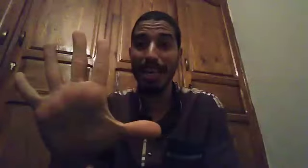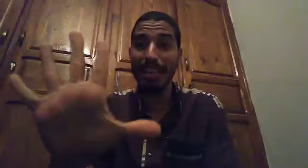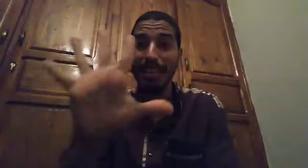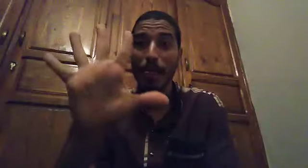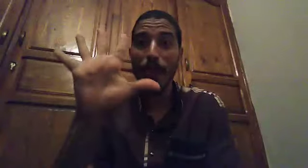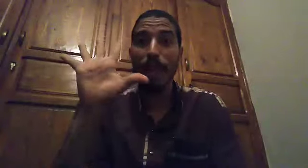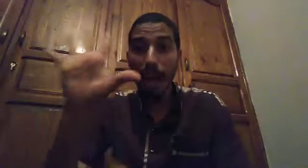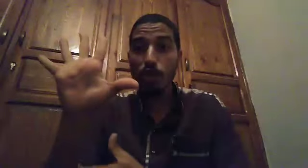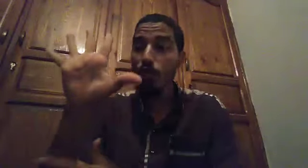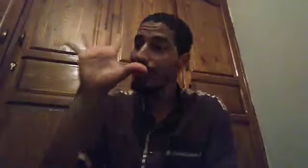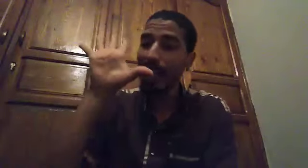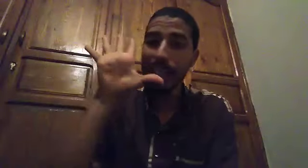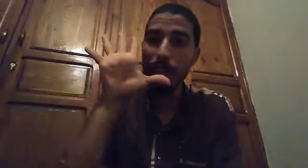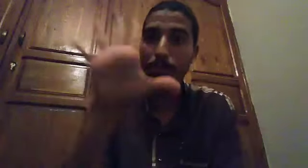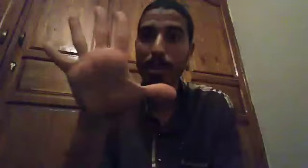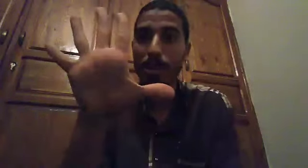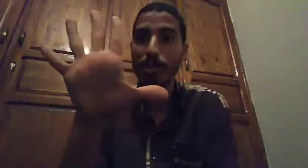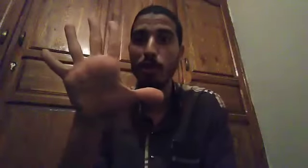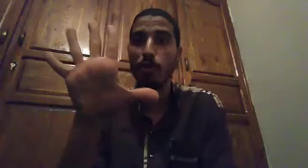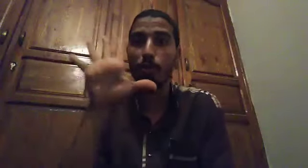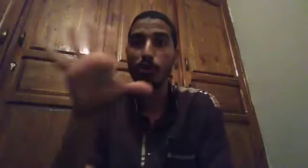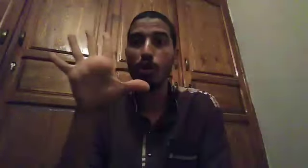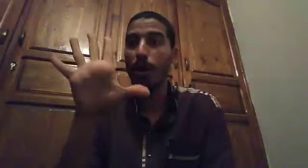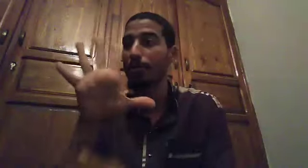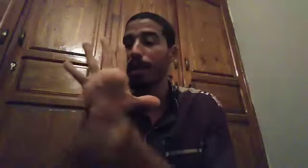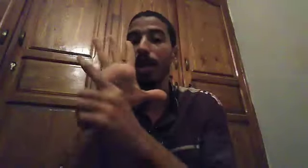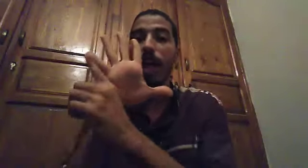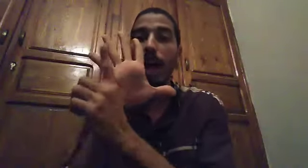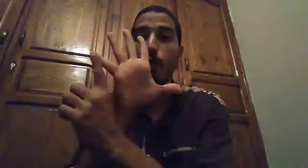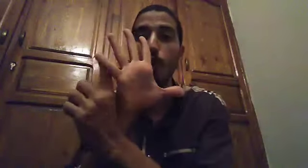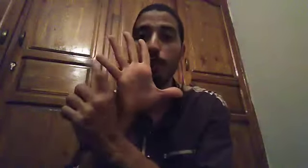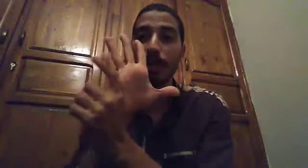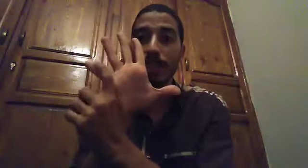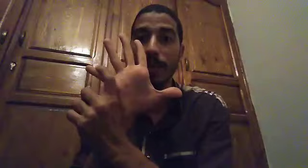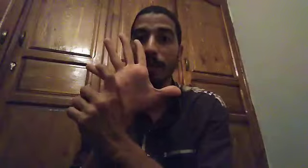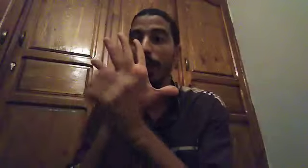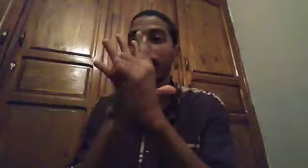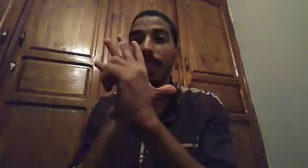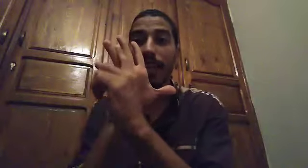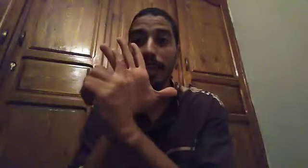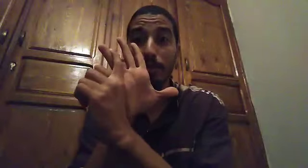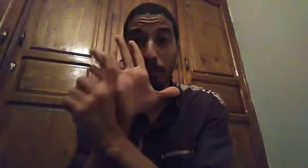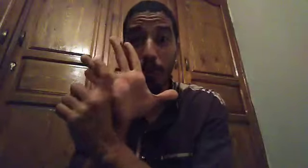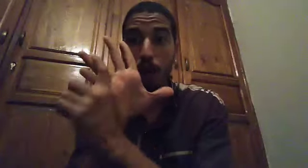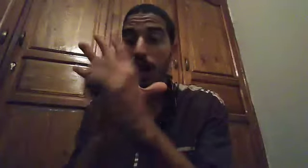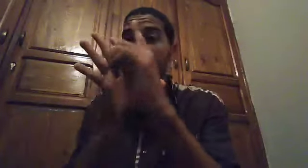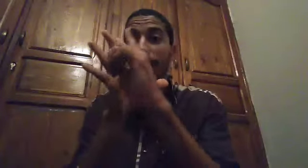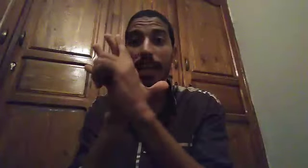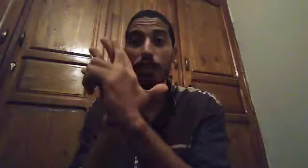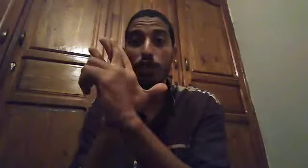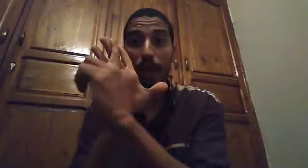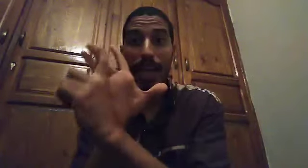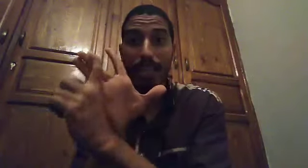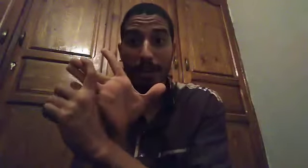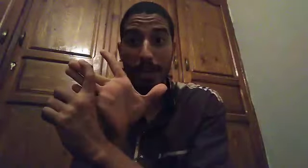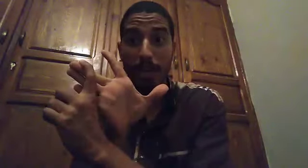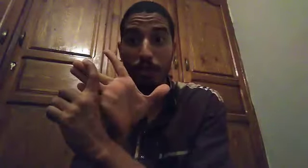هذه. الارجنتين تلخصات في خمسة باش جابت الكوبا، شكون هما خمسة؟ اولهم ميسي، ثانيهم دي بول، ثالثهم الحارس ايماليانو